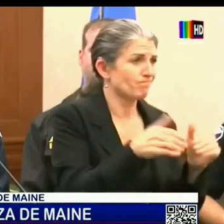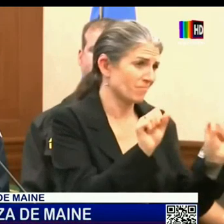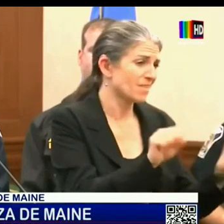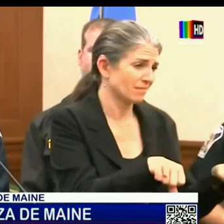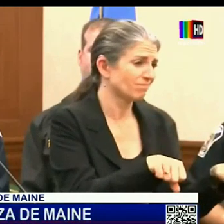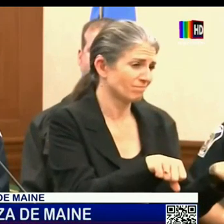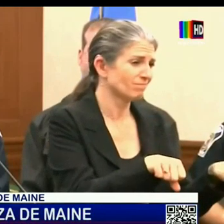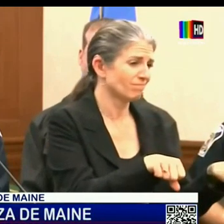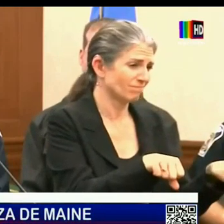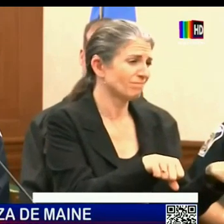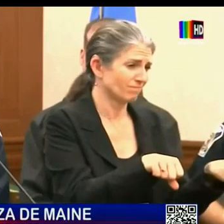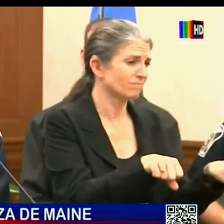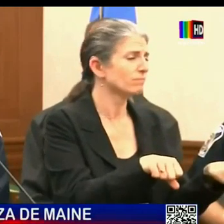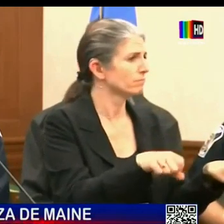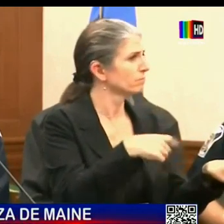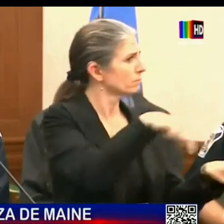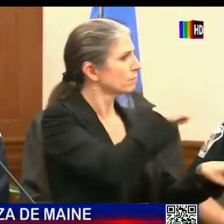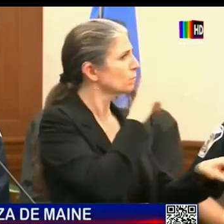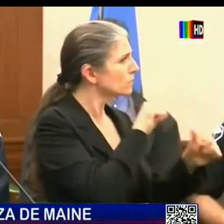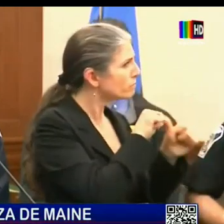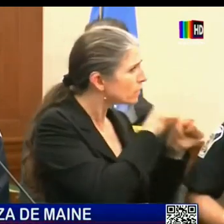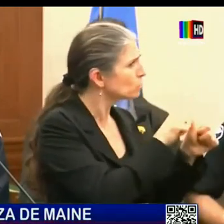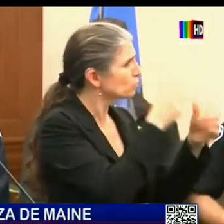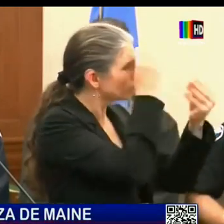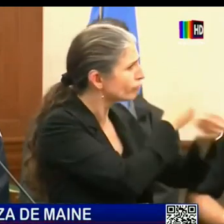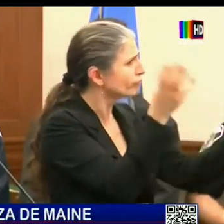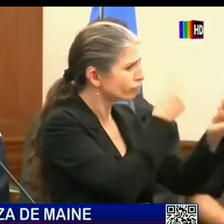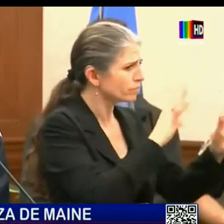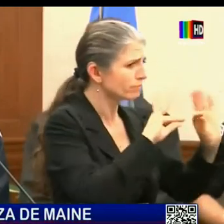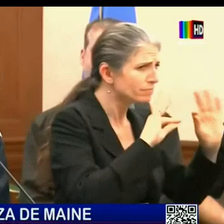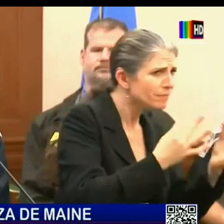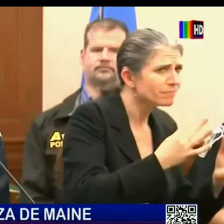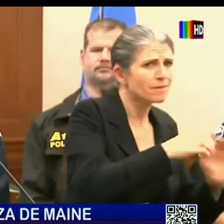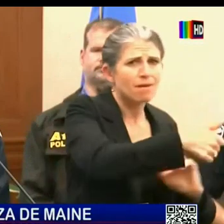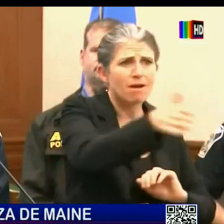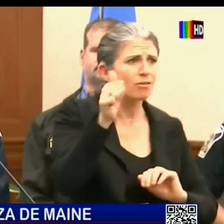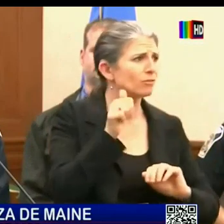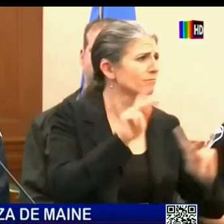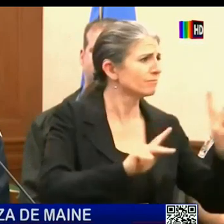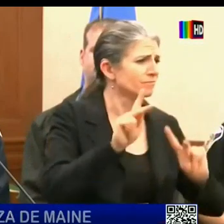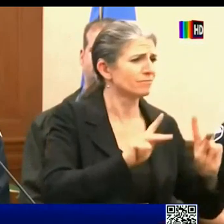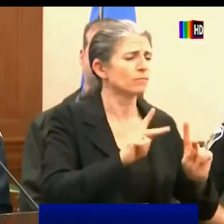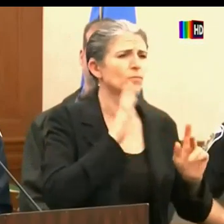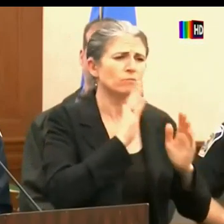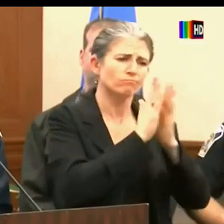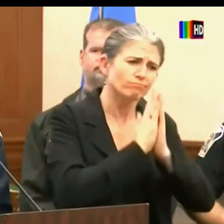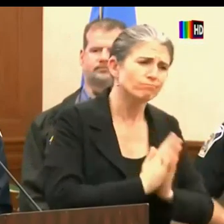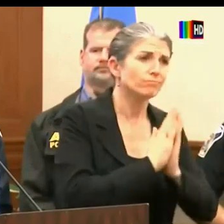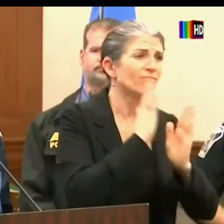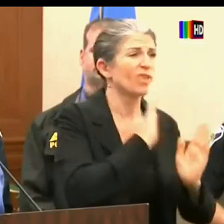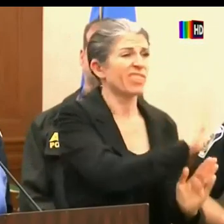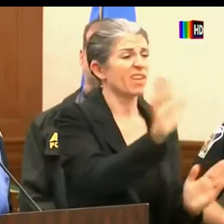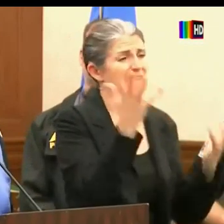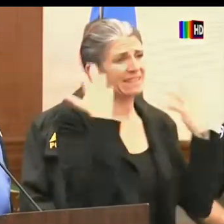esas familias y a toda la gente afectada por esta tragedia en sus pensamientos y en sus plegarias.